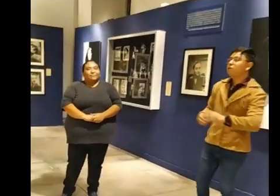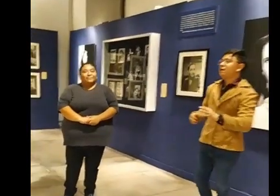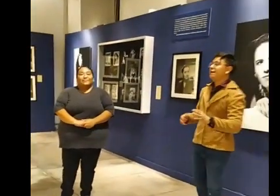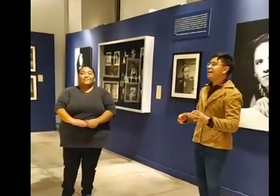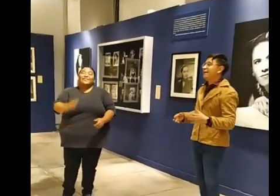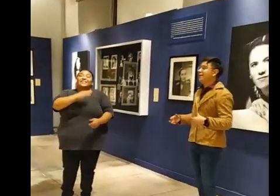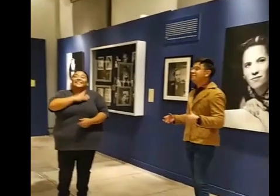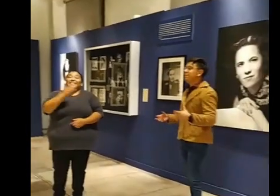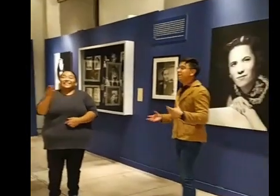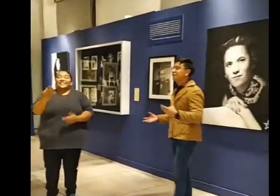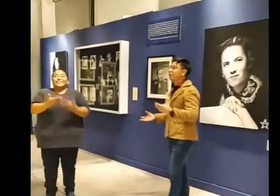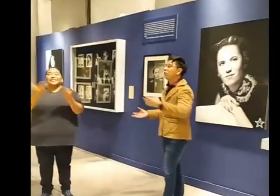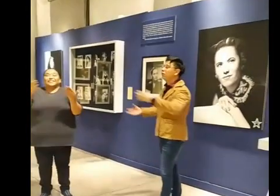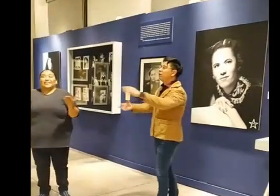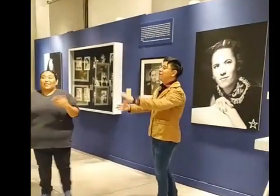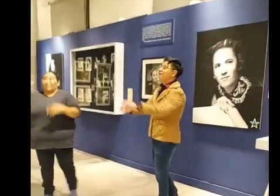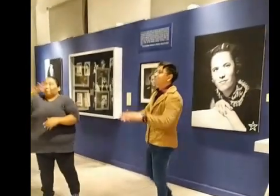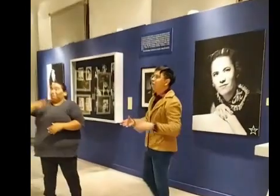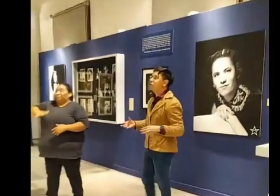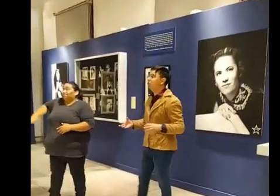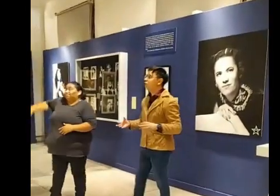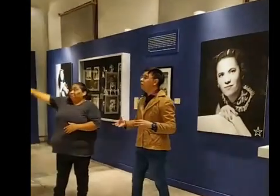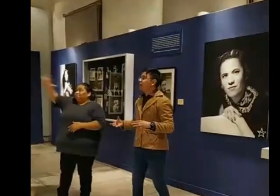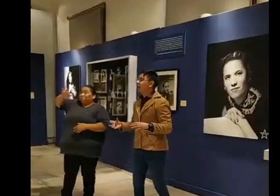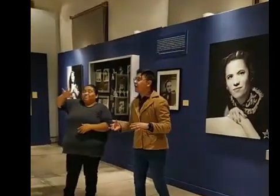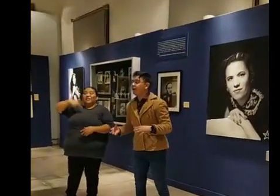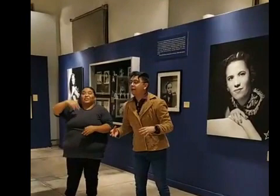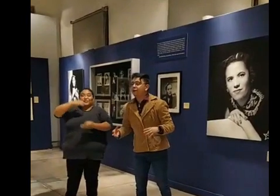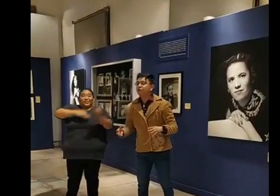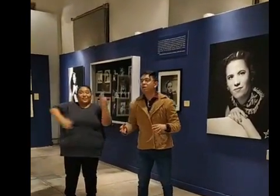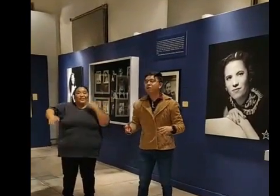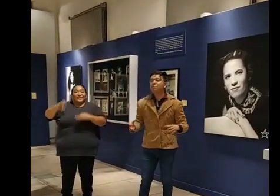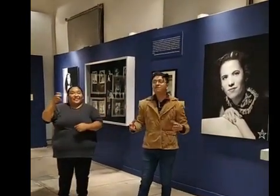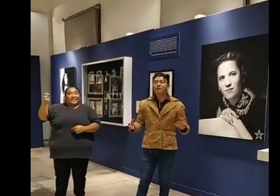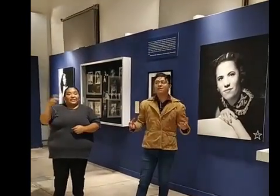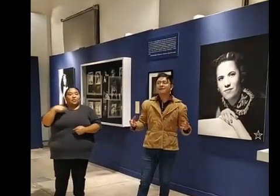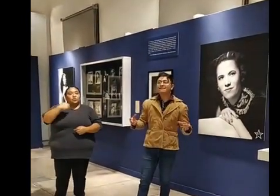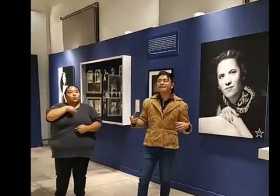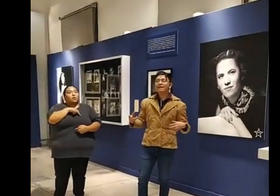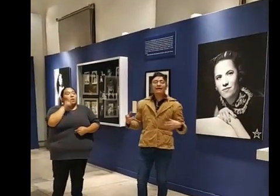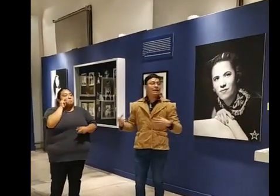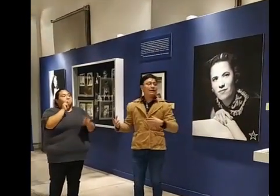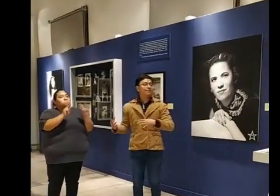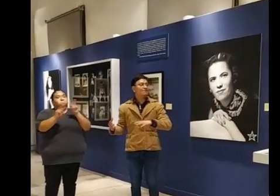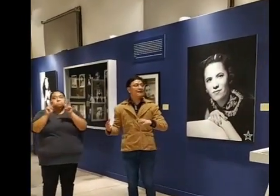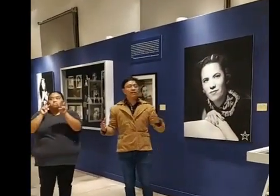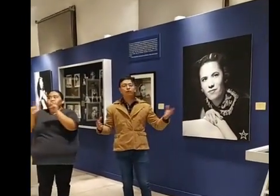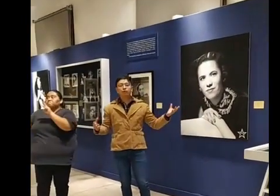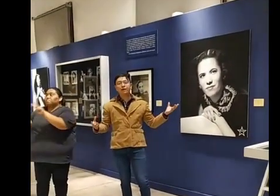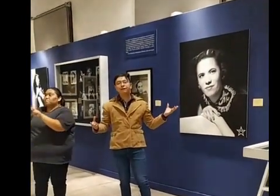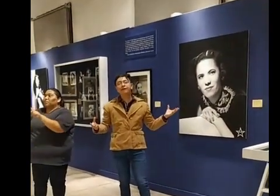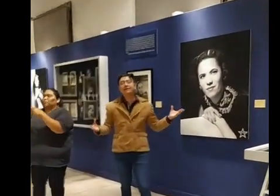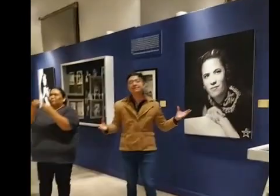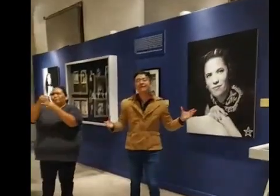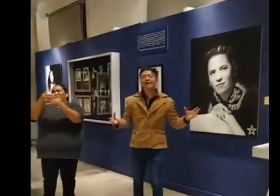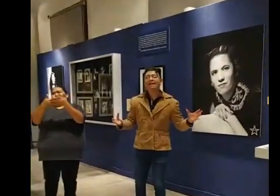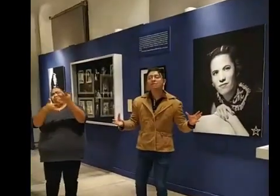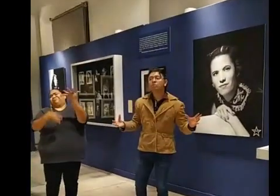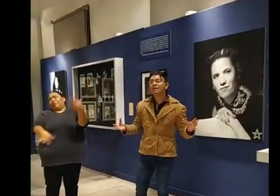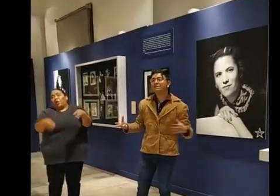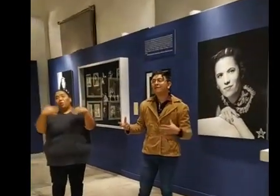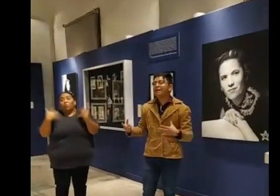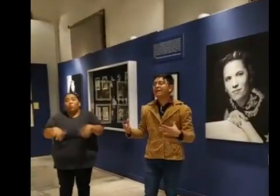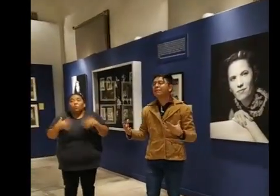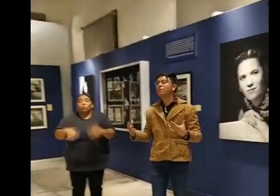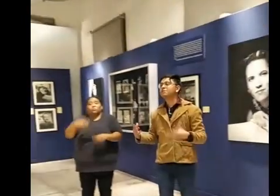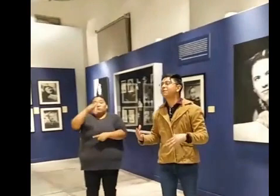Bueno, en este apartado de este núcleo, lo que vamos a ver van a ser demasiadas fotografías en las